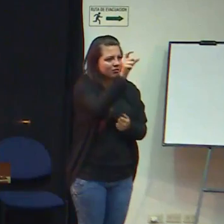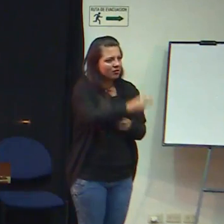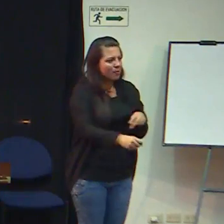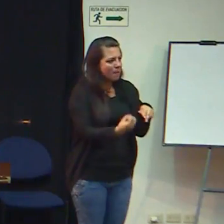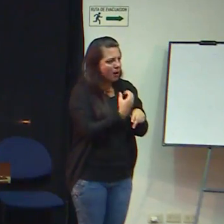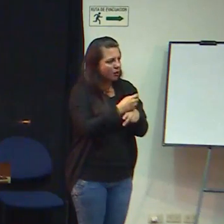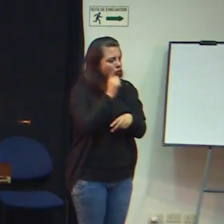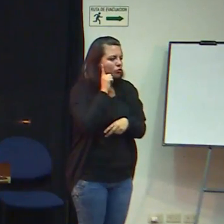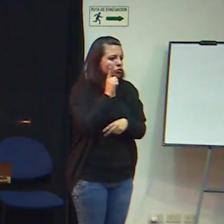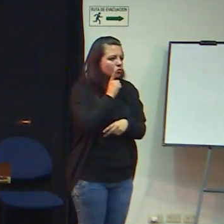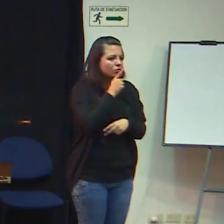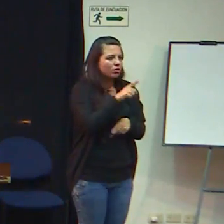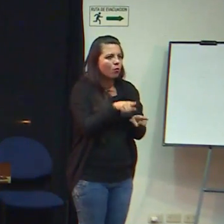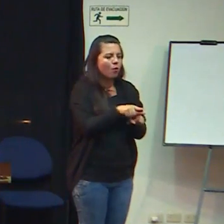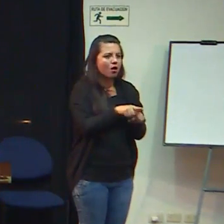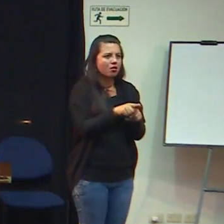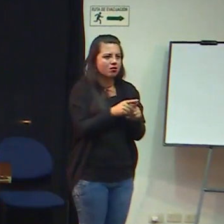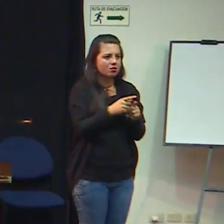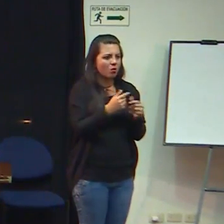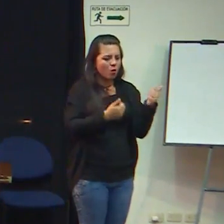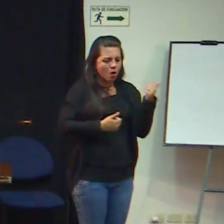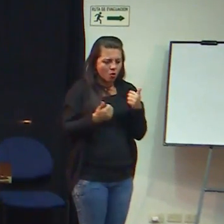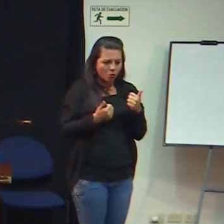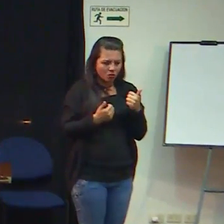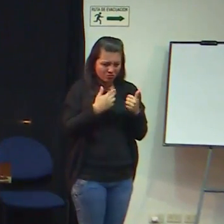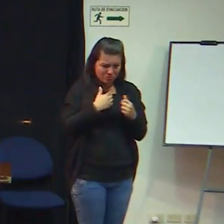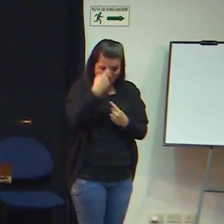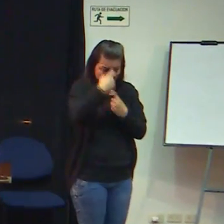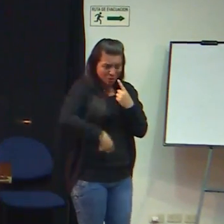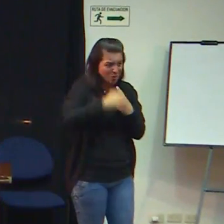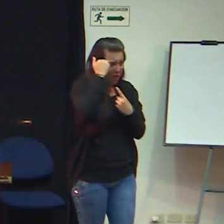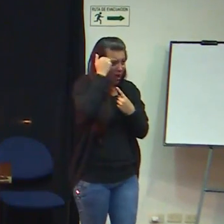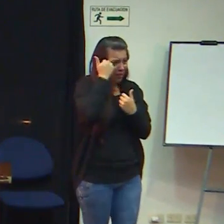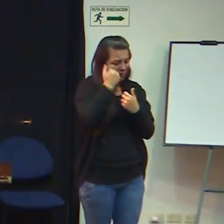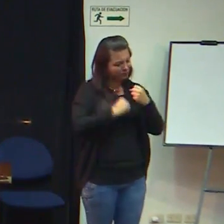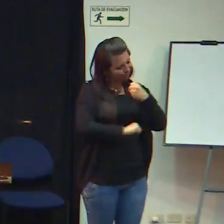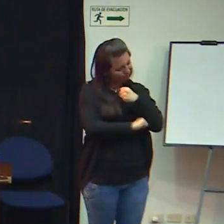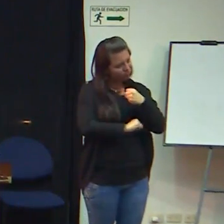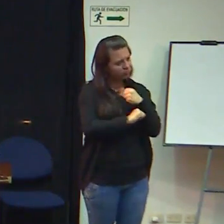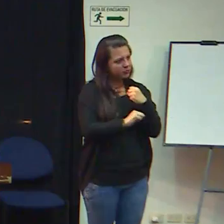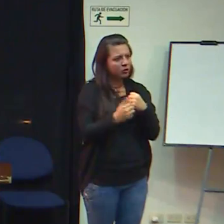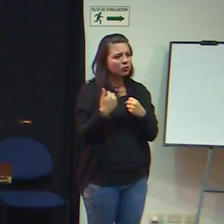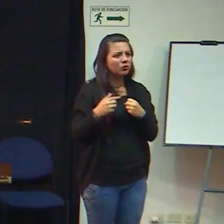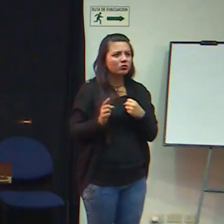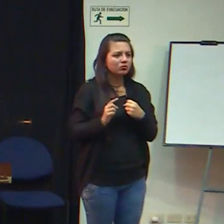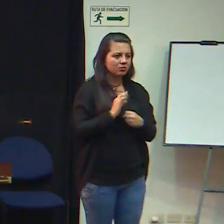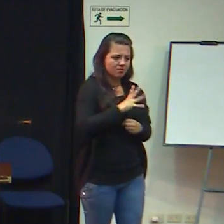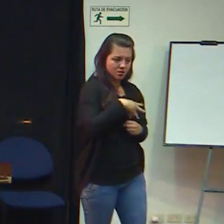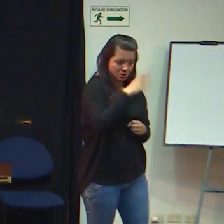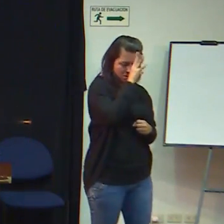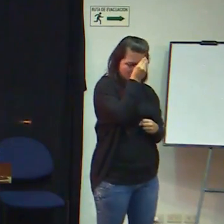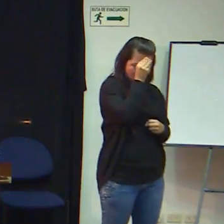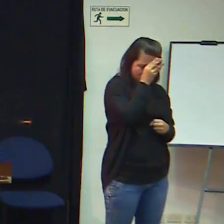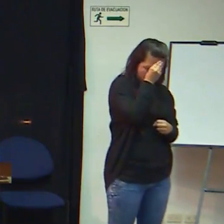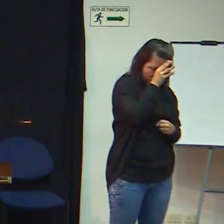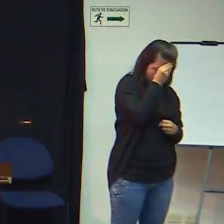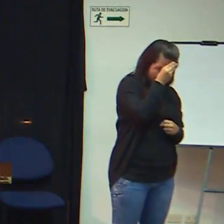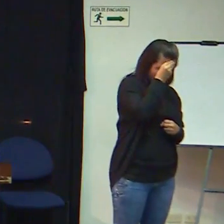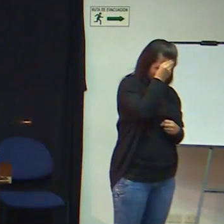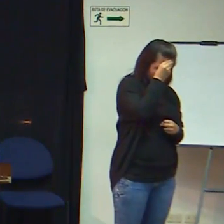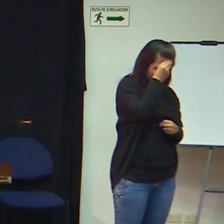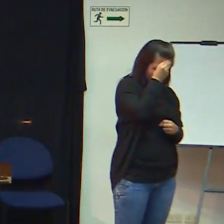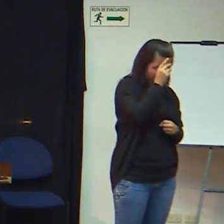sordo identifique y fortalezca ese rol de ser maestro. No es solo desde su disciplina, que eso ya lo están